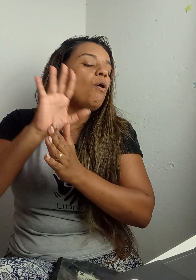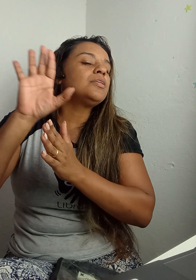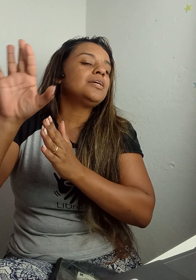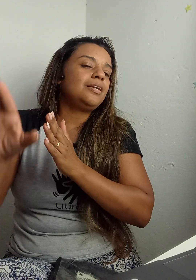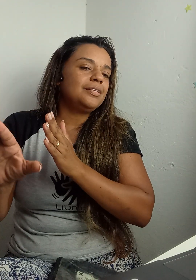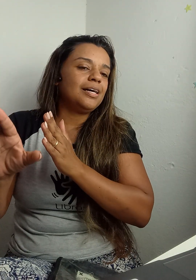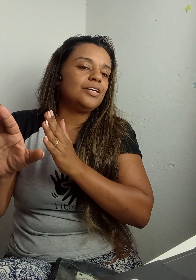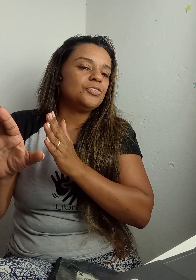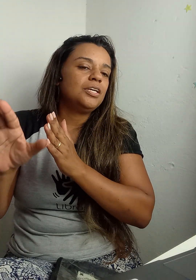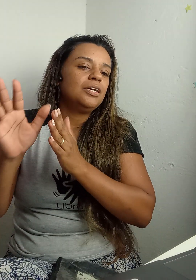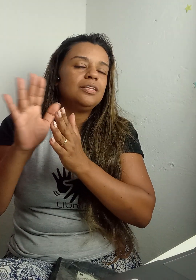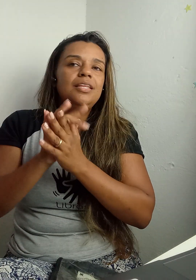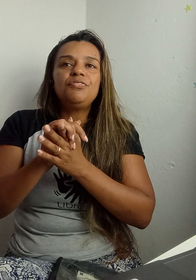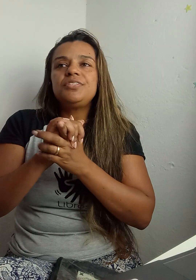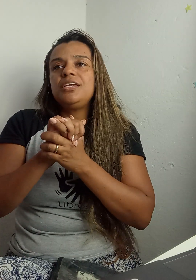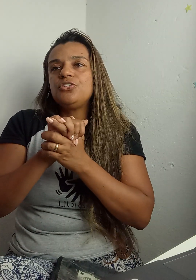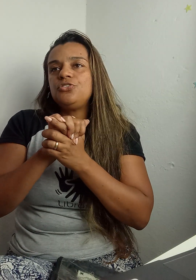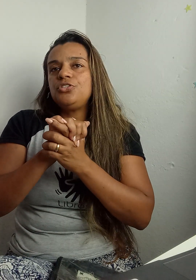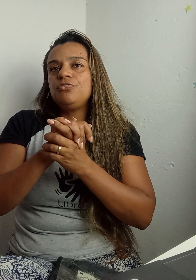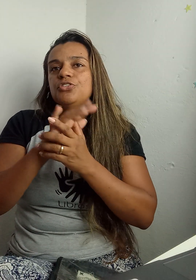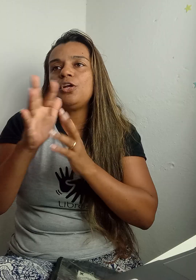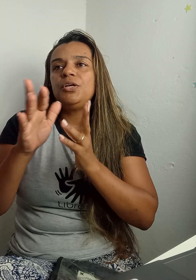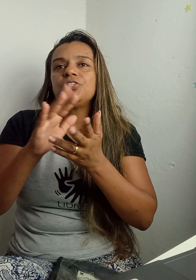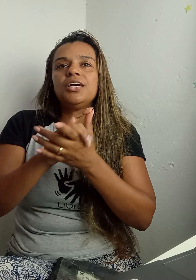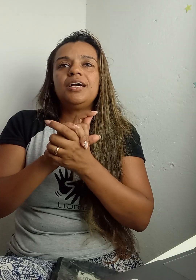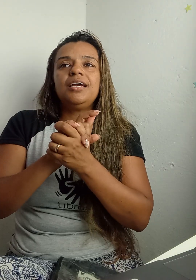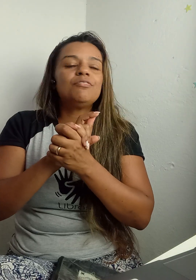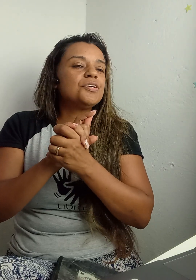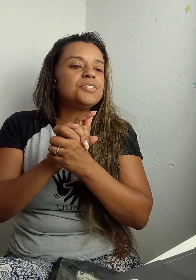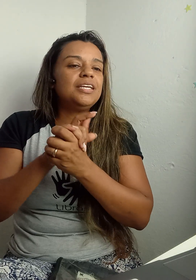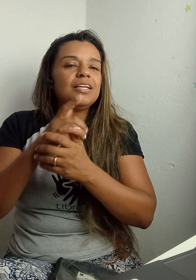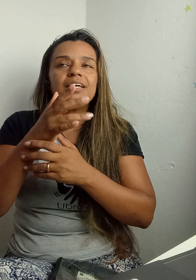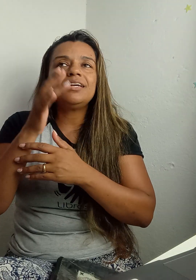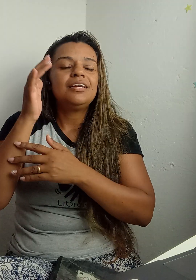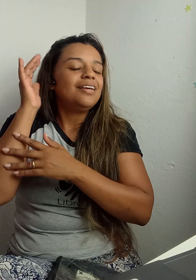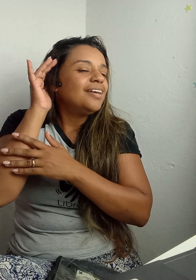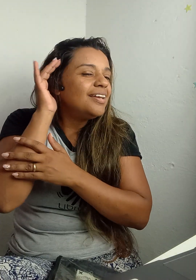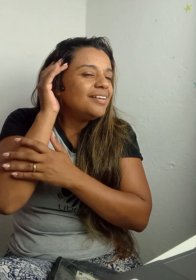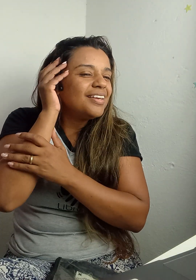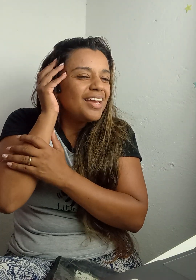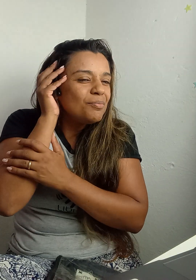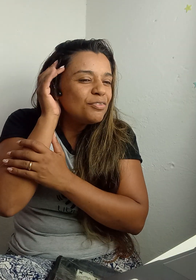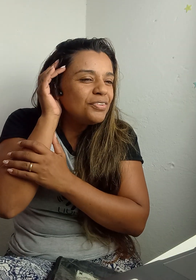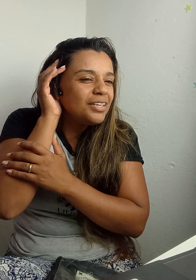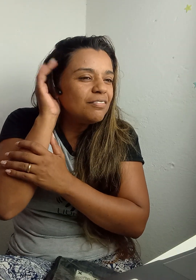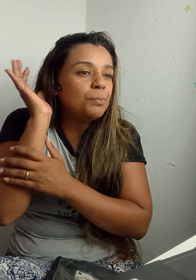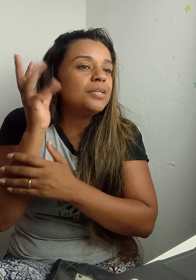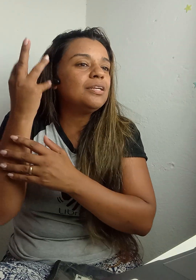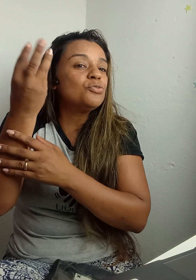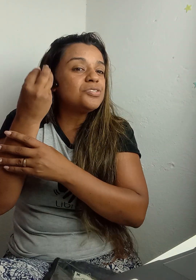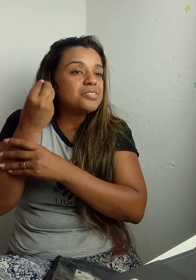outra realidade. Deficiente auditivo geralmente é a vozinha lá, quem é minha filha? Vai perdendo a